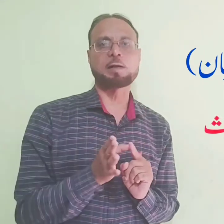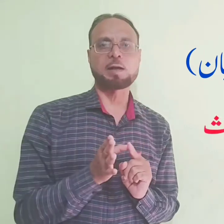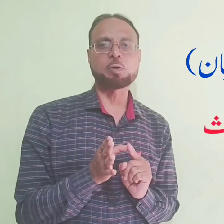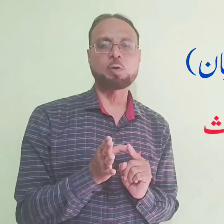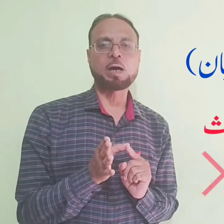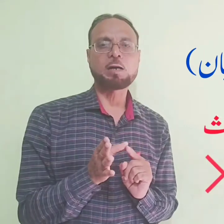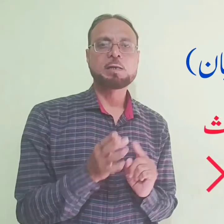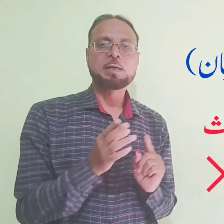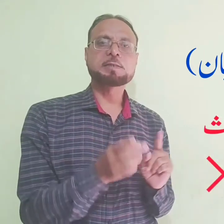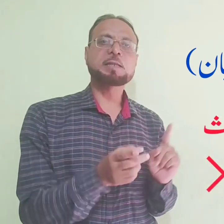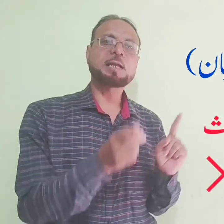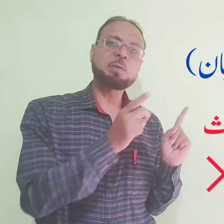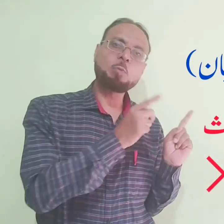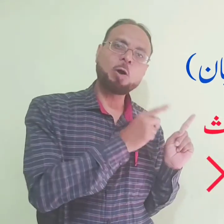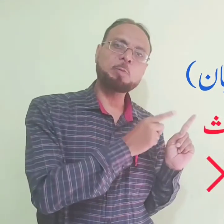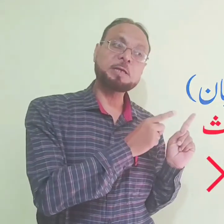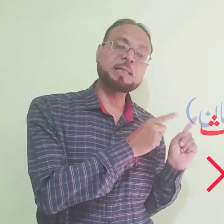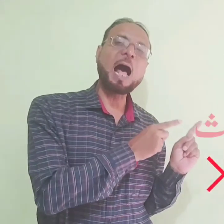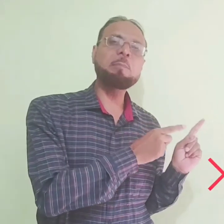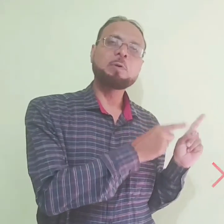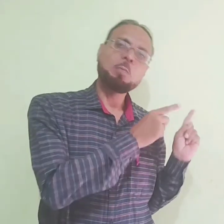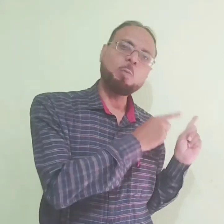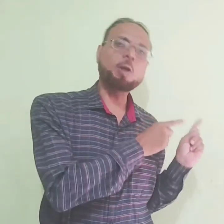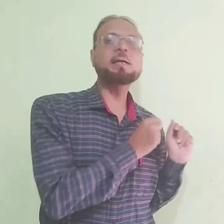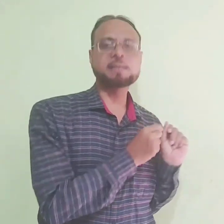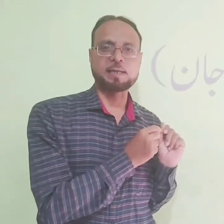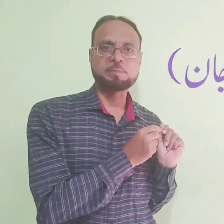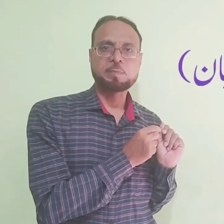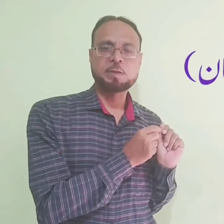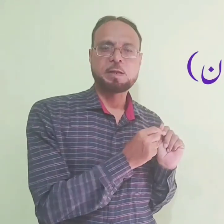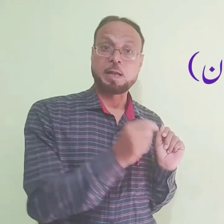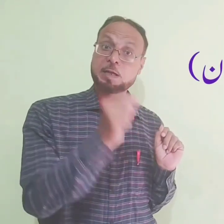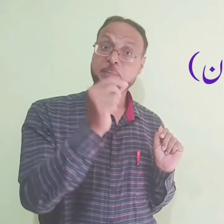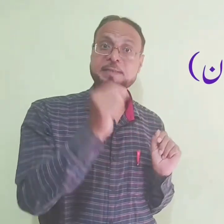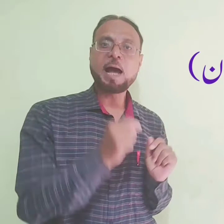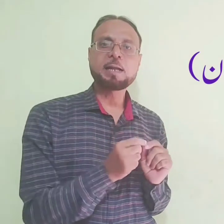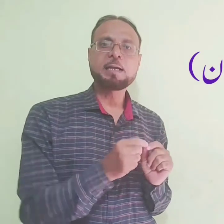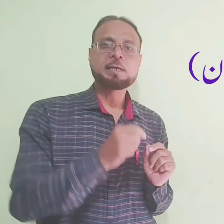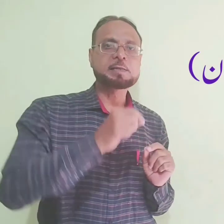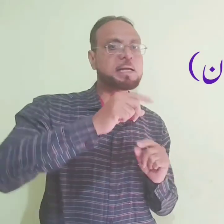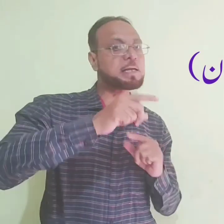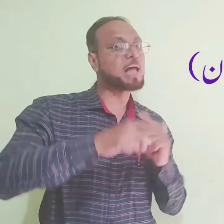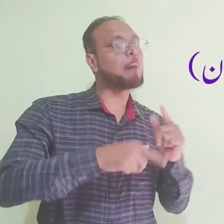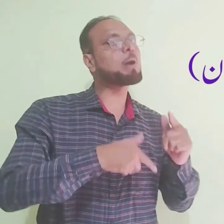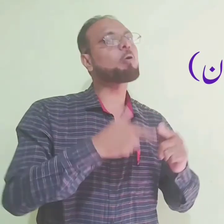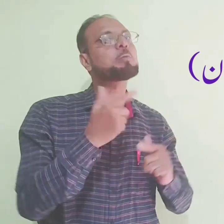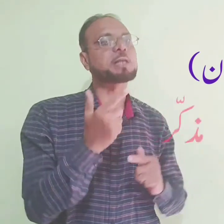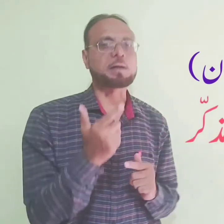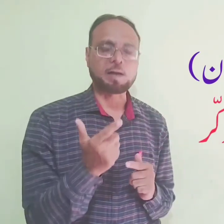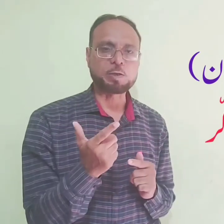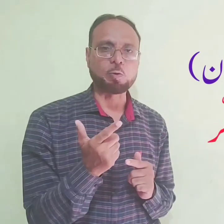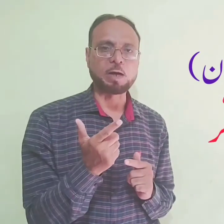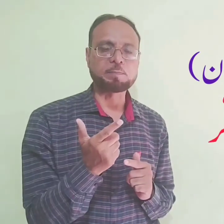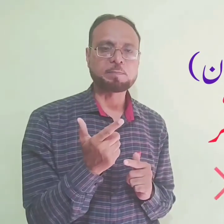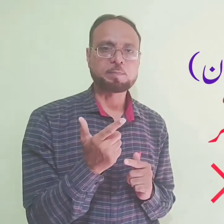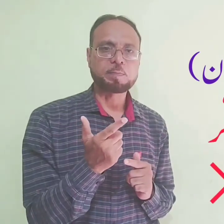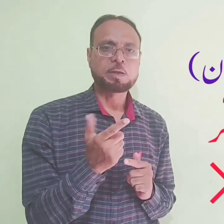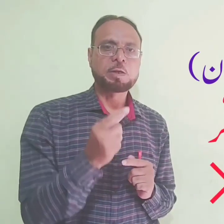नहीं होगा। इसी तरह से किताब मौनस है लेकिन बेजान है इसलिए किताब का कोई मुज़क्कर नहीं होगा। तो